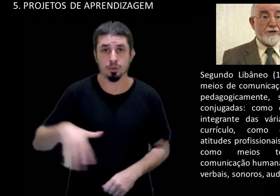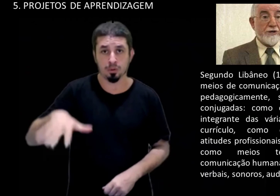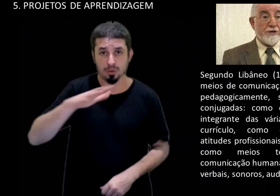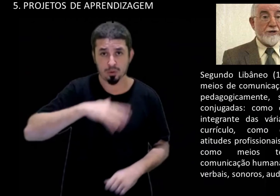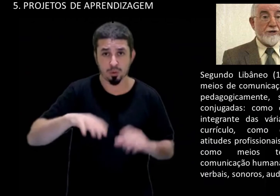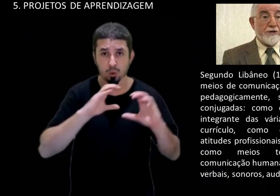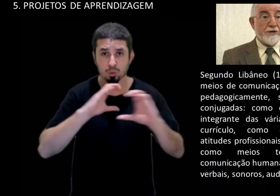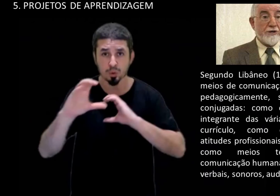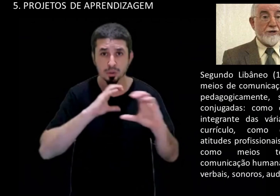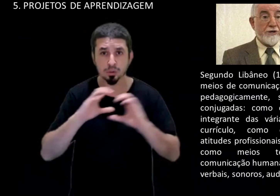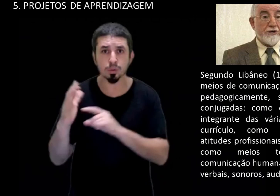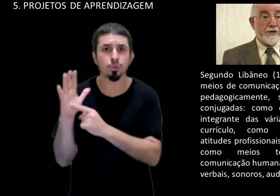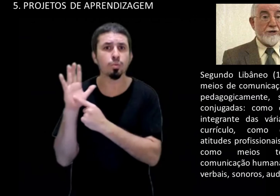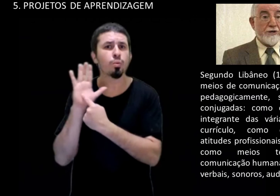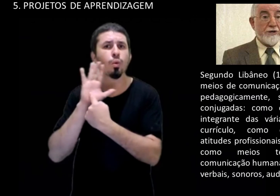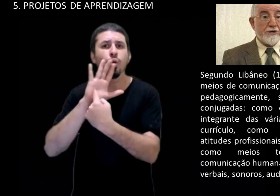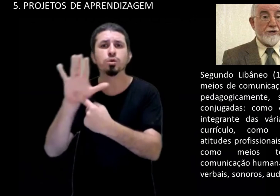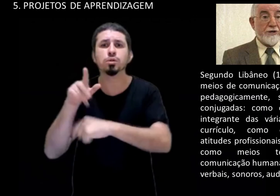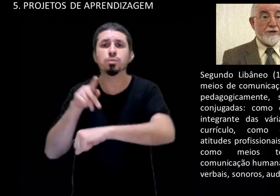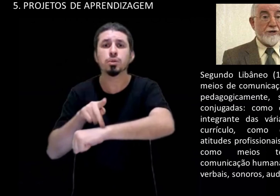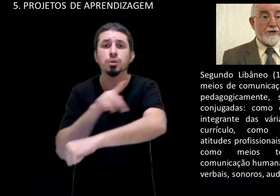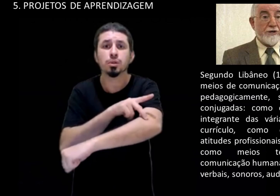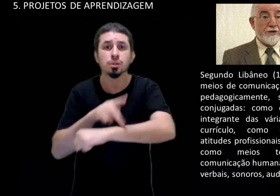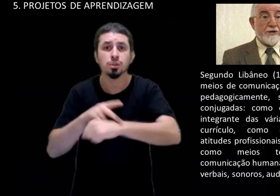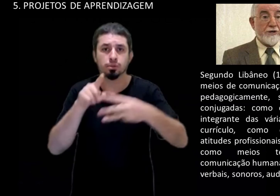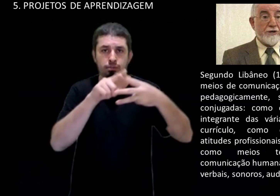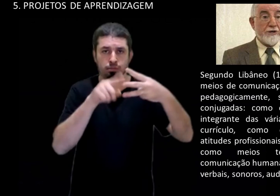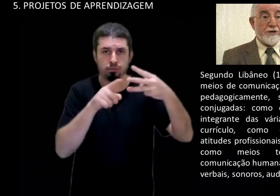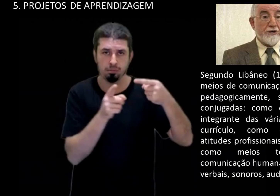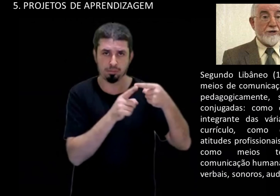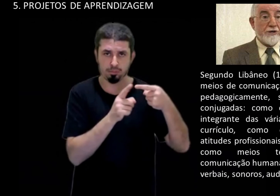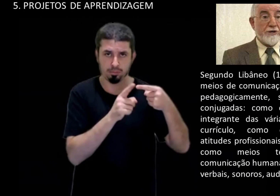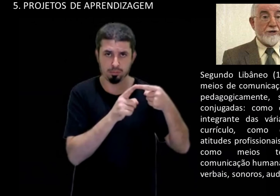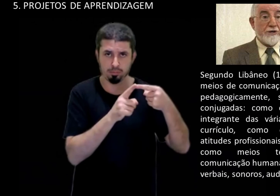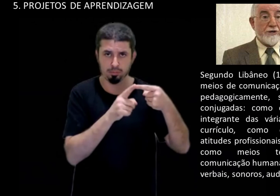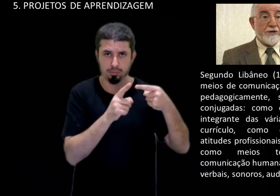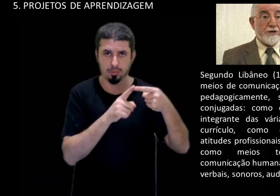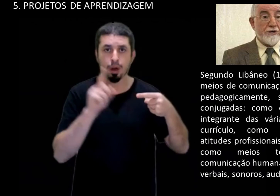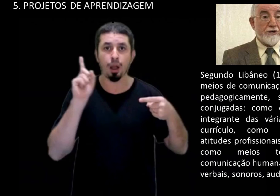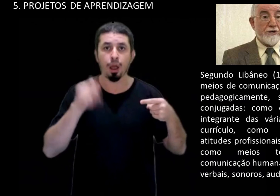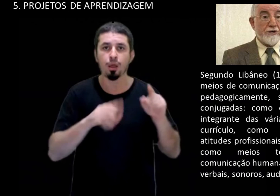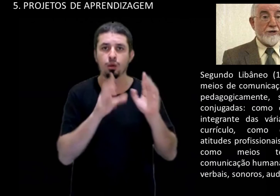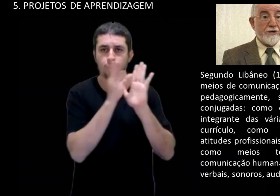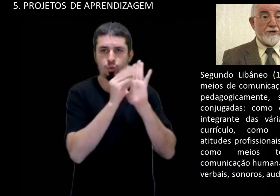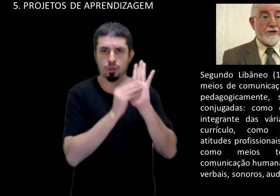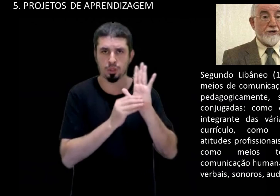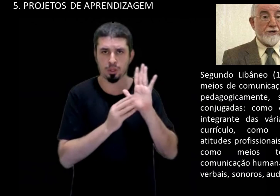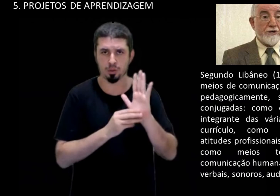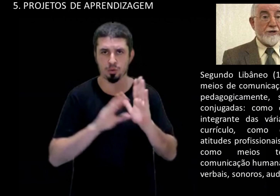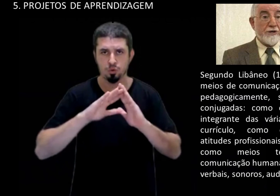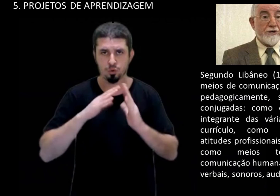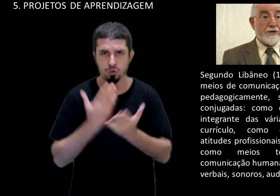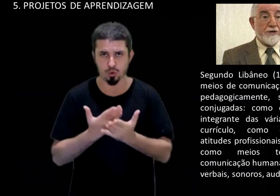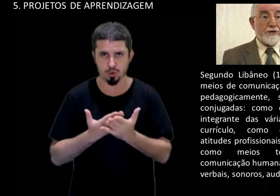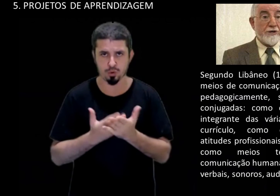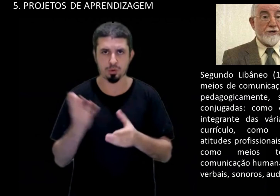aspas, os meios de comunicação apresentam-se pedagogicamente sob 3 formas conjugadas. 1.